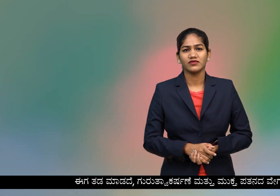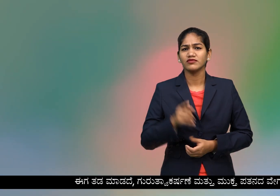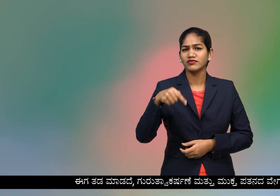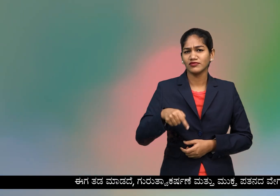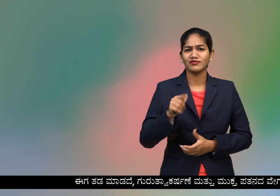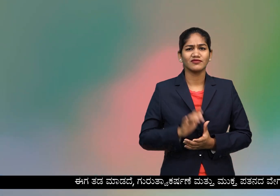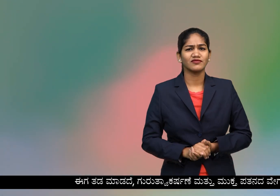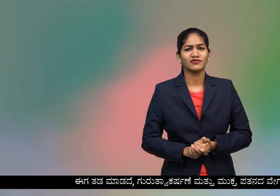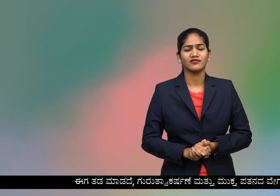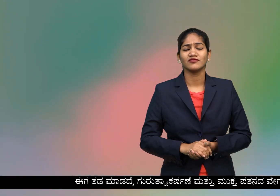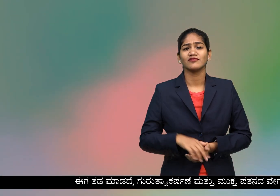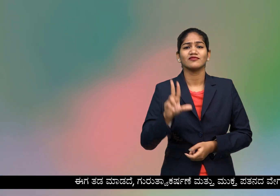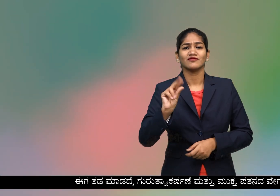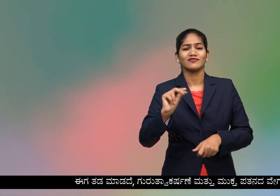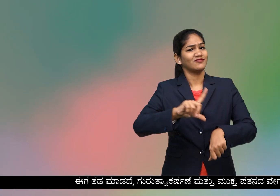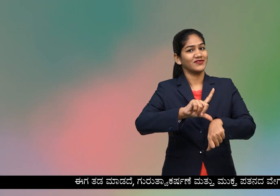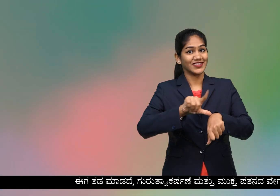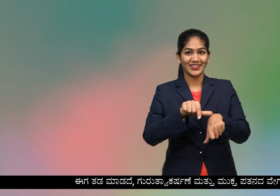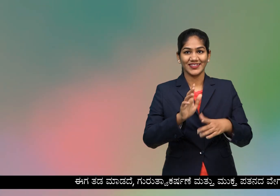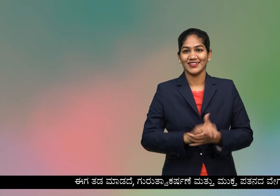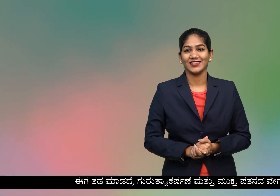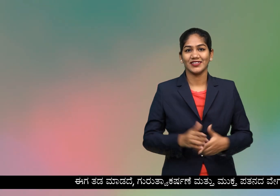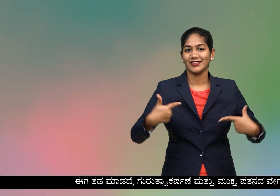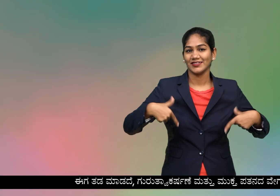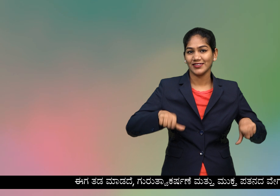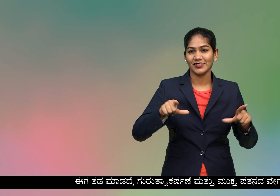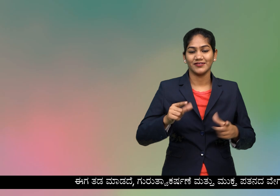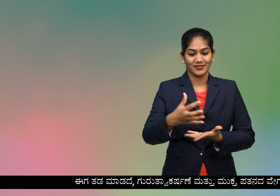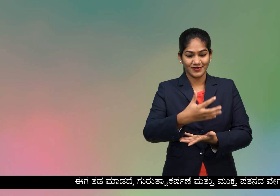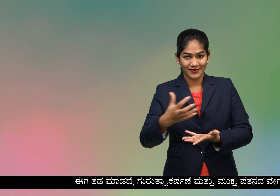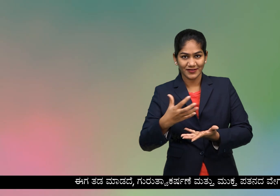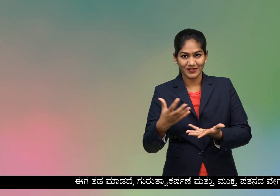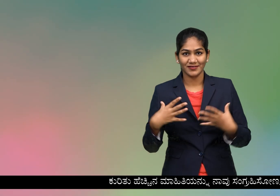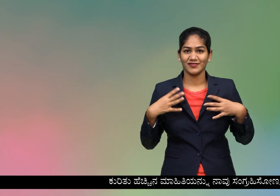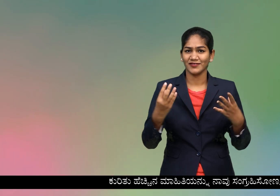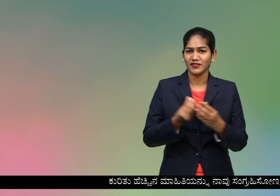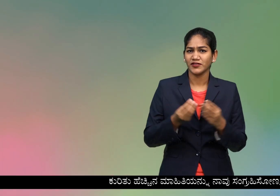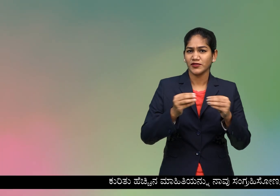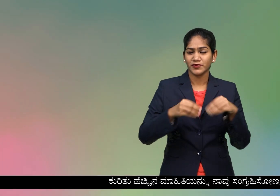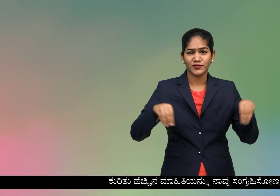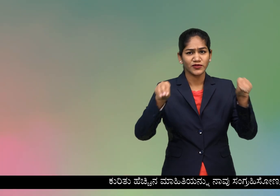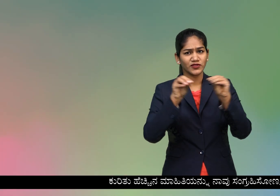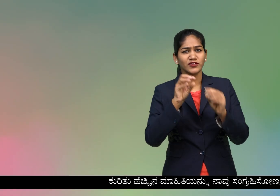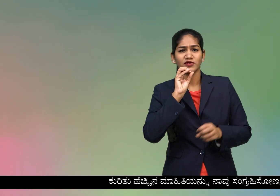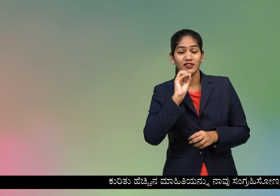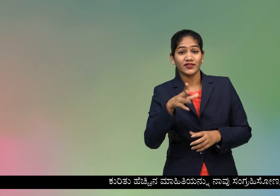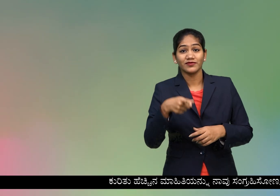ಈಗ ತಡ ಮಾಡದೆ ಗುರುತ್ವಾಕರ್ಷಣೆ ಮತ್ತು ಮುಕ್ತಪತನದ ವೇಗವರ್ಧನೆಯ ಕುರಿತು ಹೆಚ್ಚಿನ ಮಾಹಿತಿಯನ್ನು